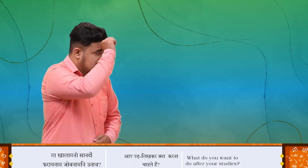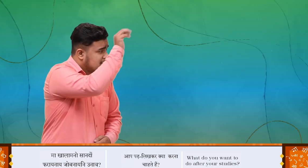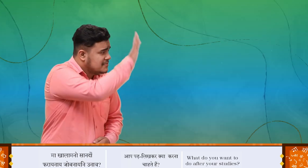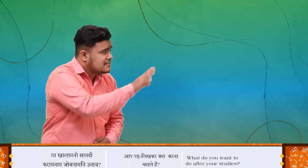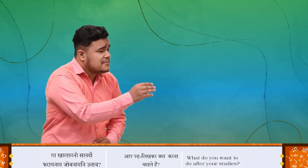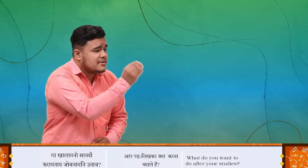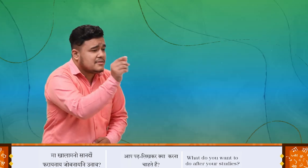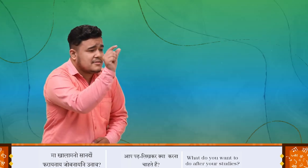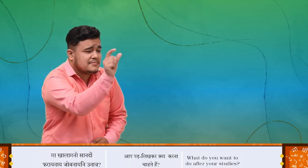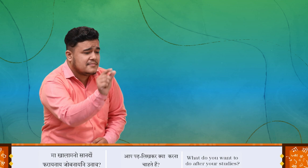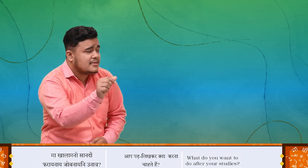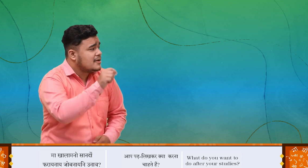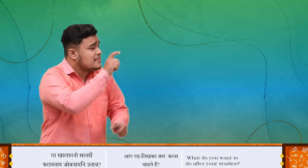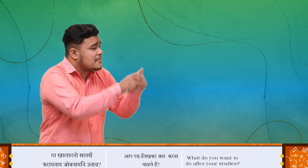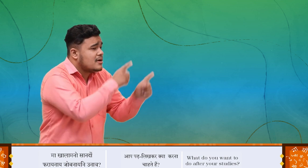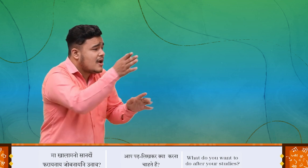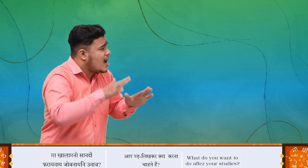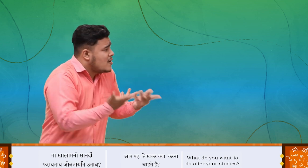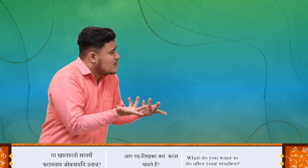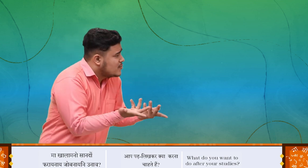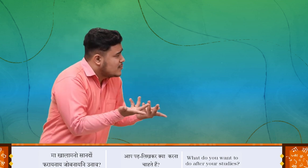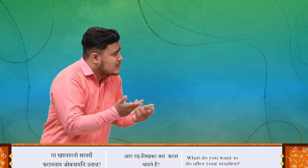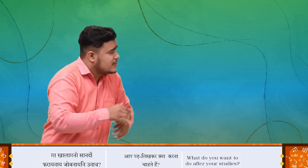मा खालामनो सानदों फरायनाय जोबनायनि उनाव